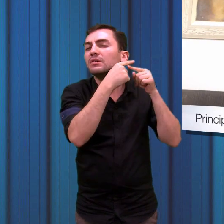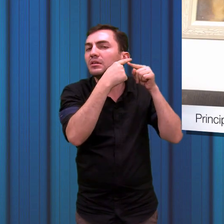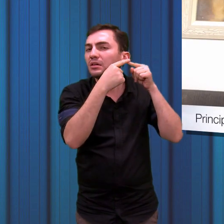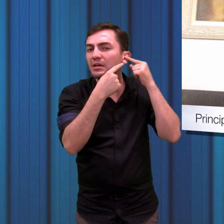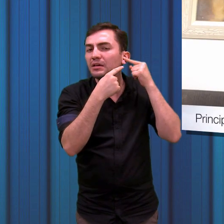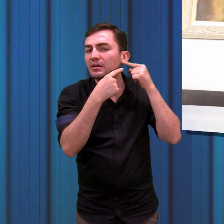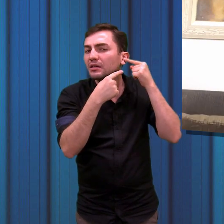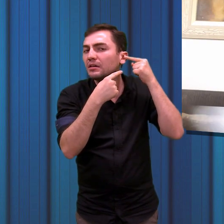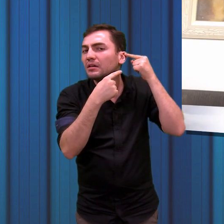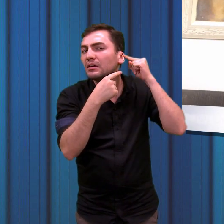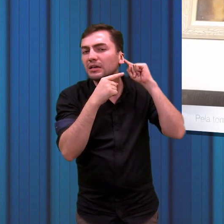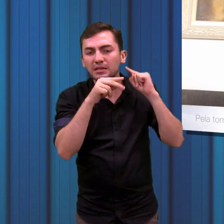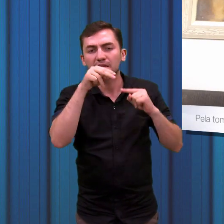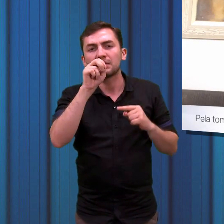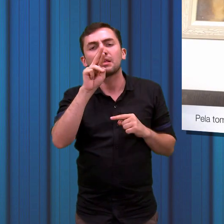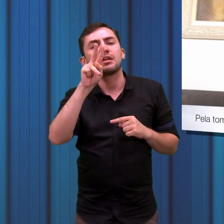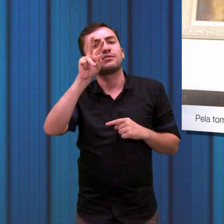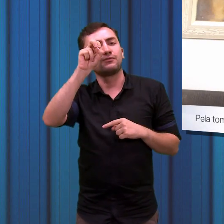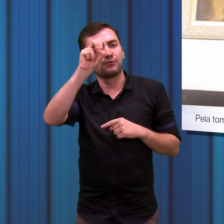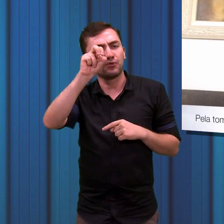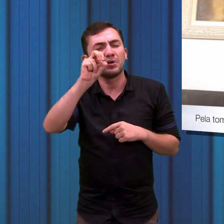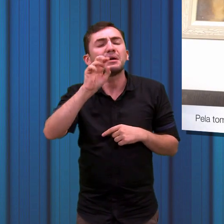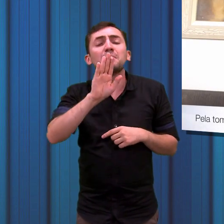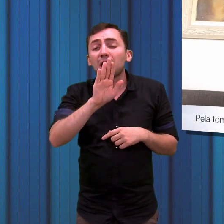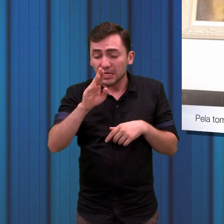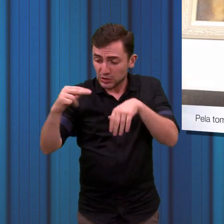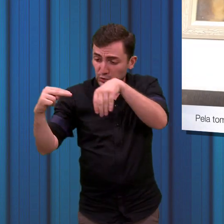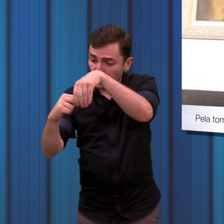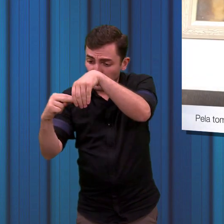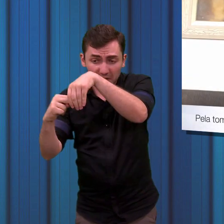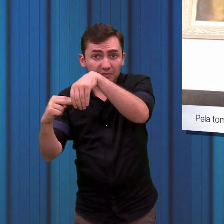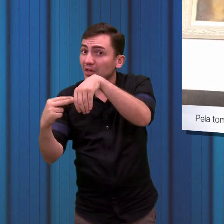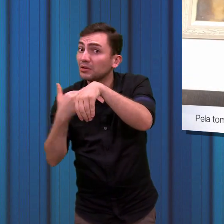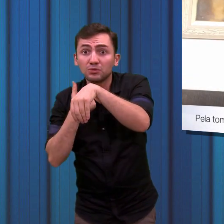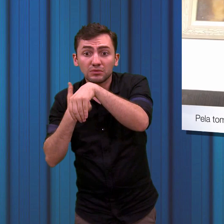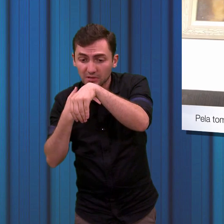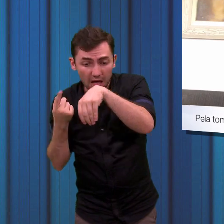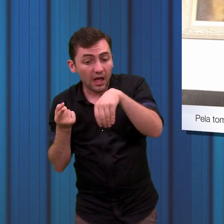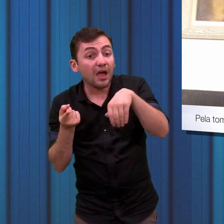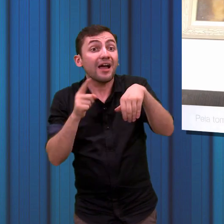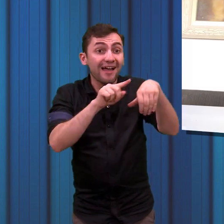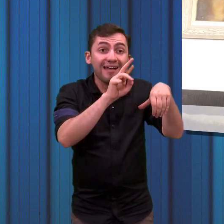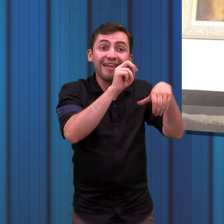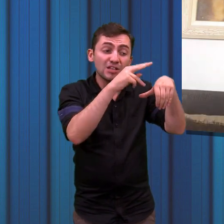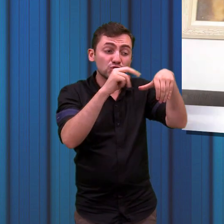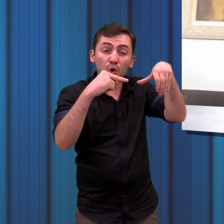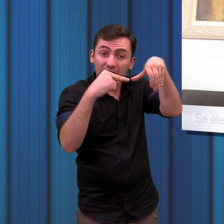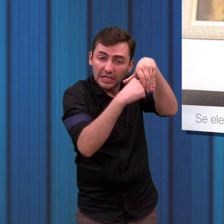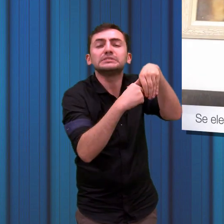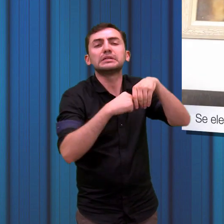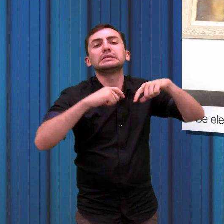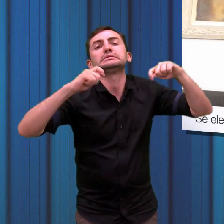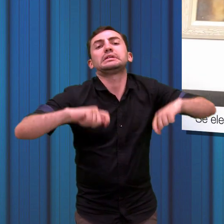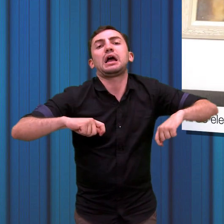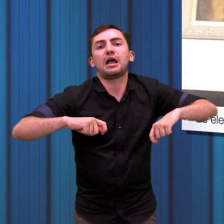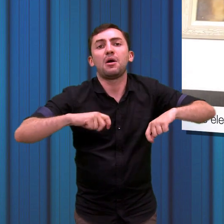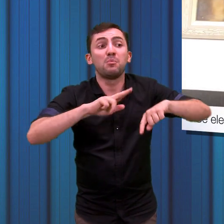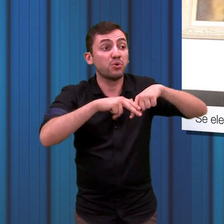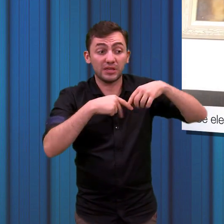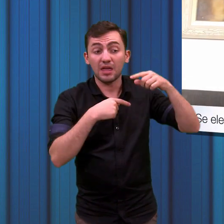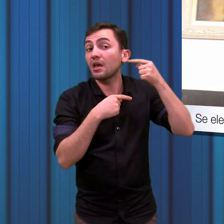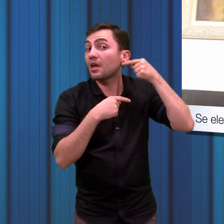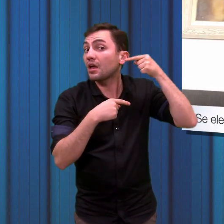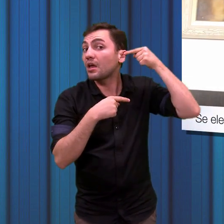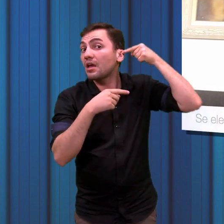principalmente o nervo auditivo. Pela tomografia a gente não conseguia saber se o Guilherme tinha nervo auditivo ou não, porque se ele não